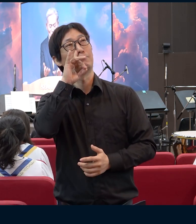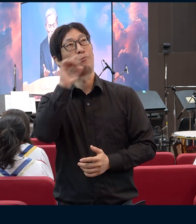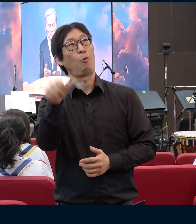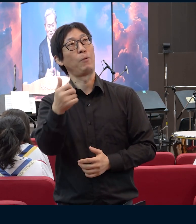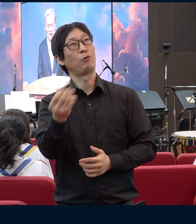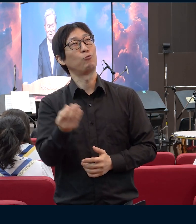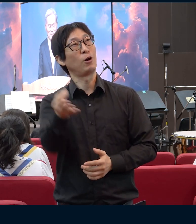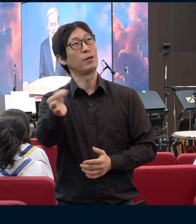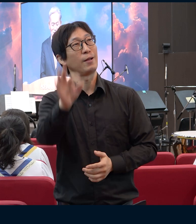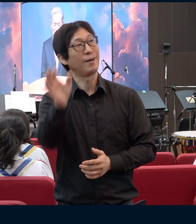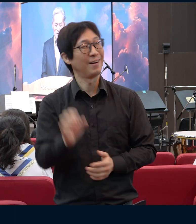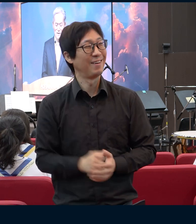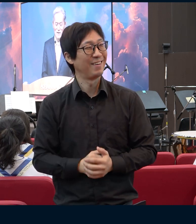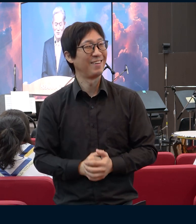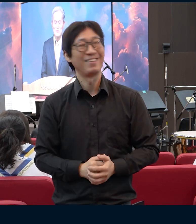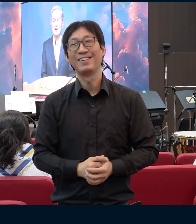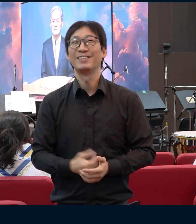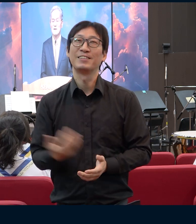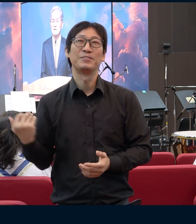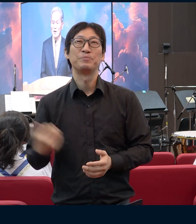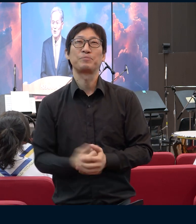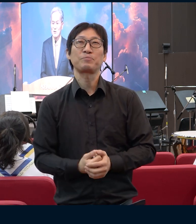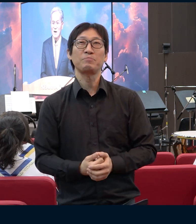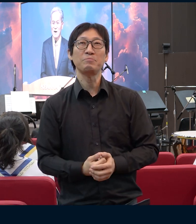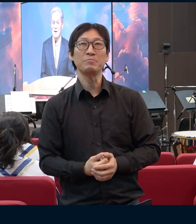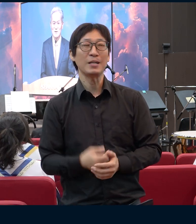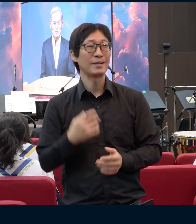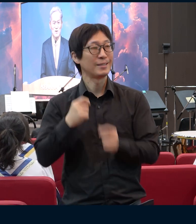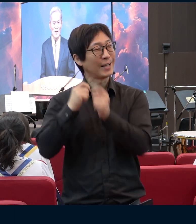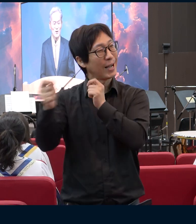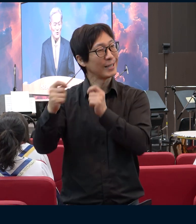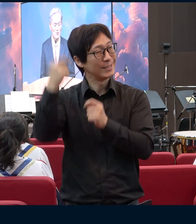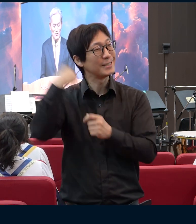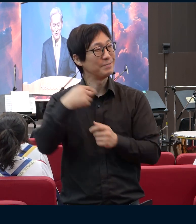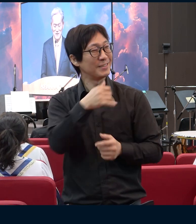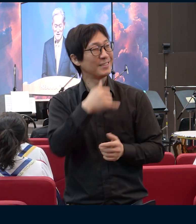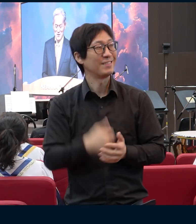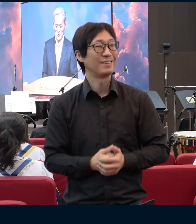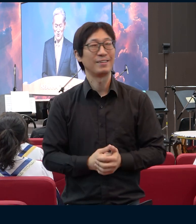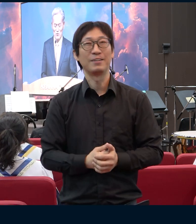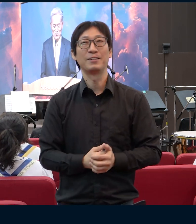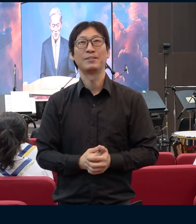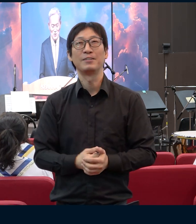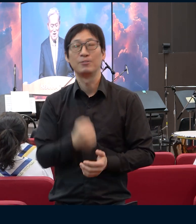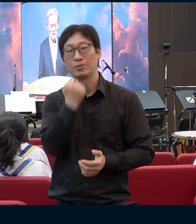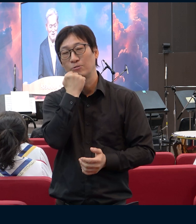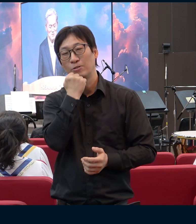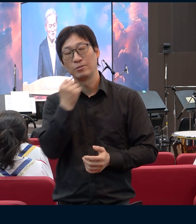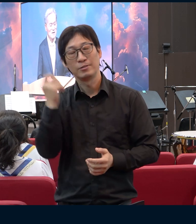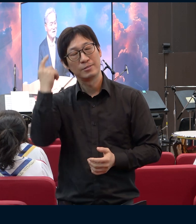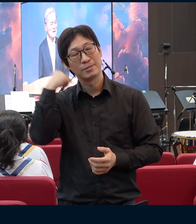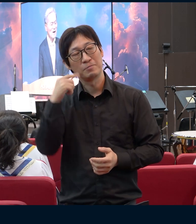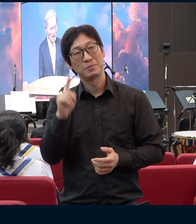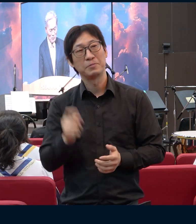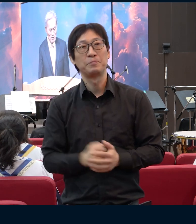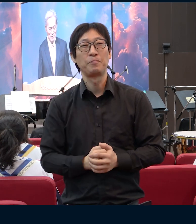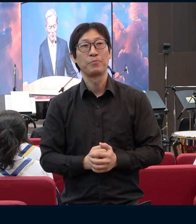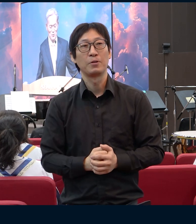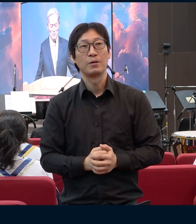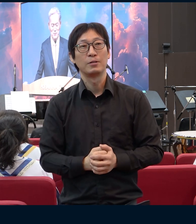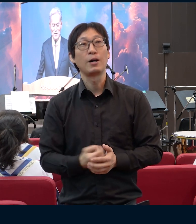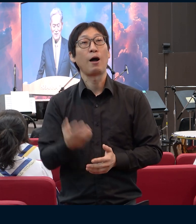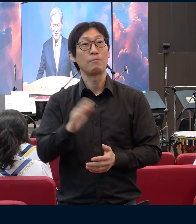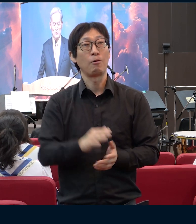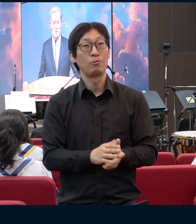그래서 제가 그걸 보고 있다가 순간 낚였다 싶은 생각이 들었고요. 그래서 혼자 웃으면서 생각했습니다. 아무리